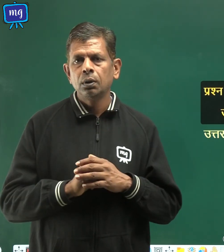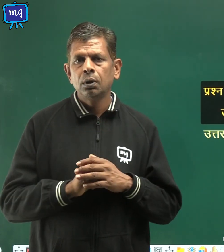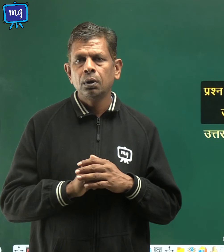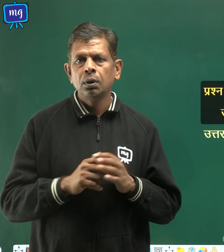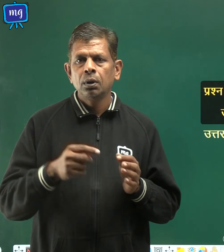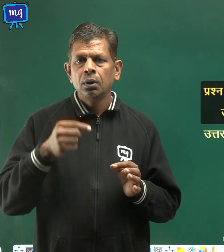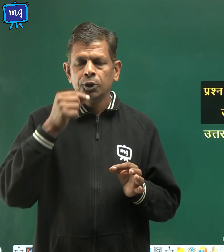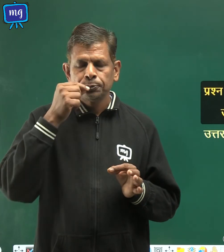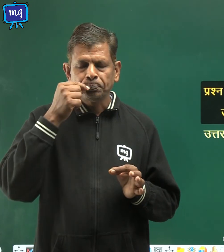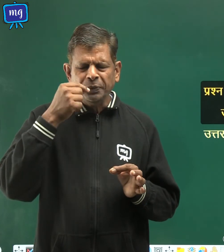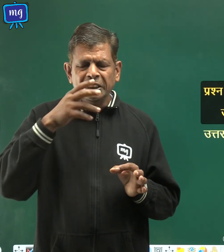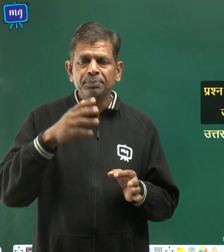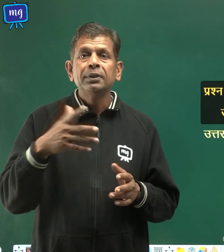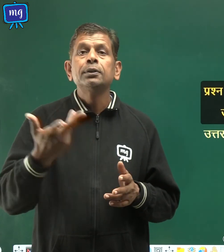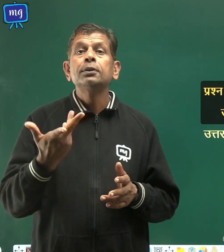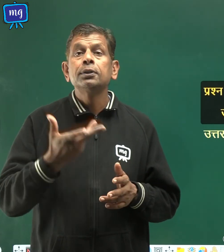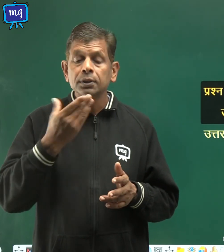अम्ल किसे कहते हैं?